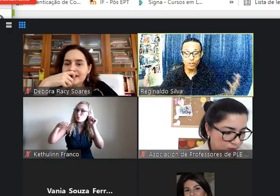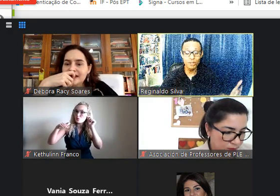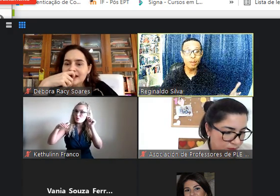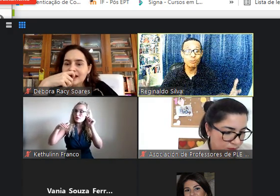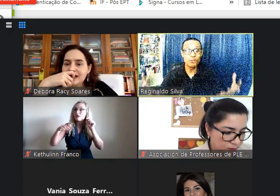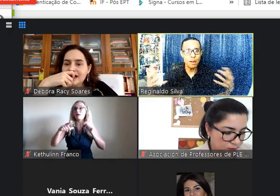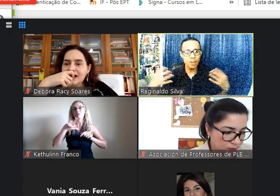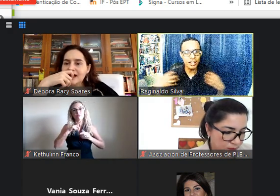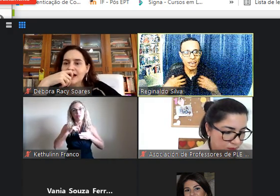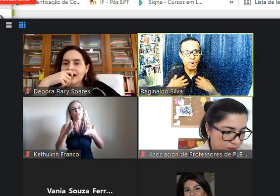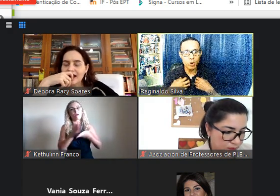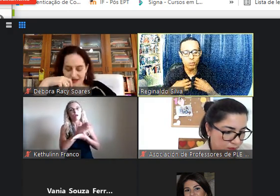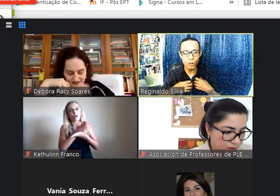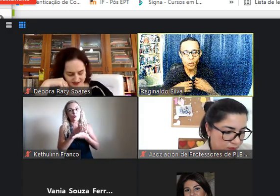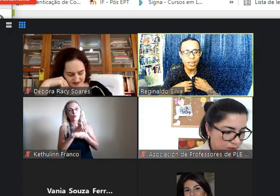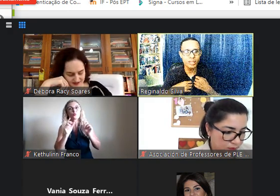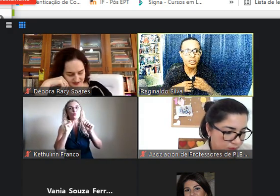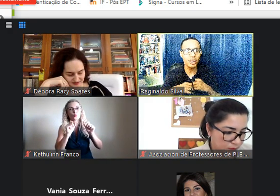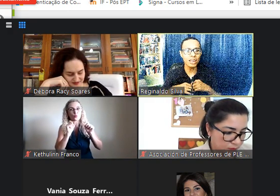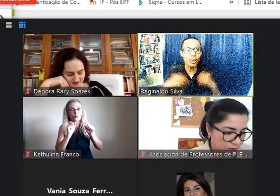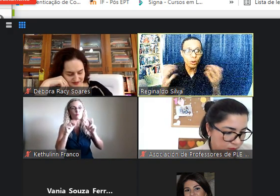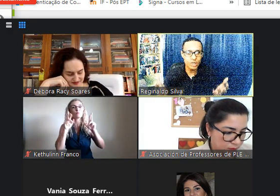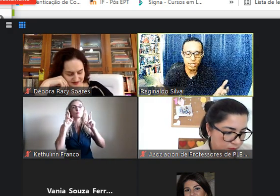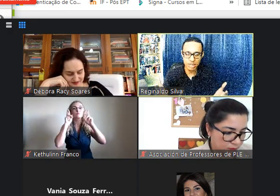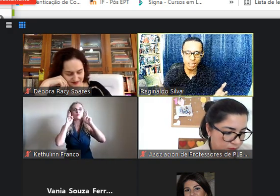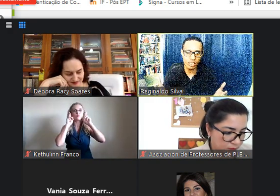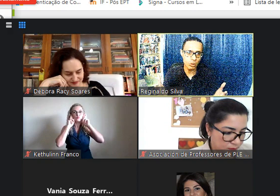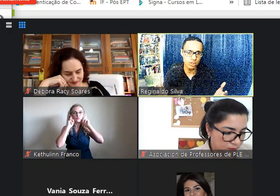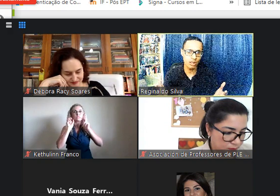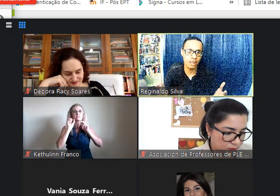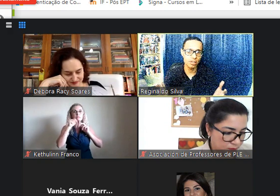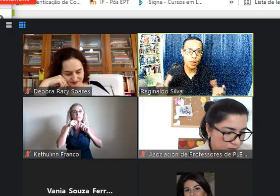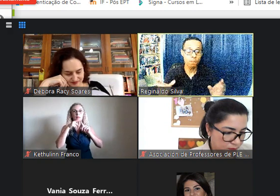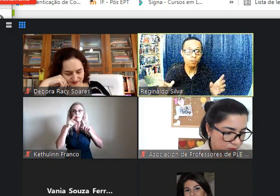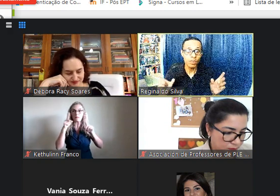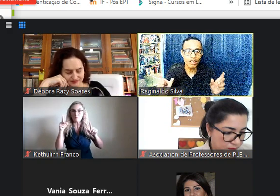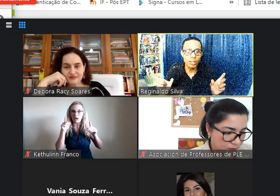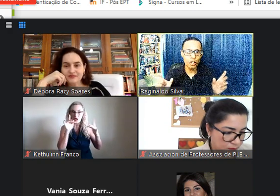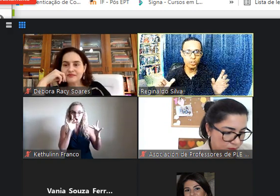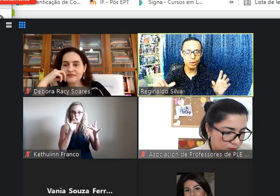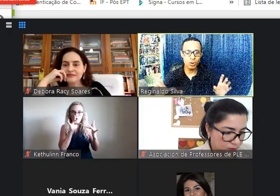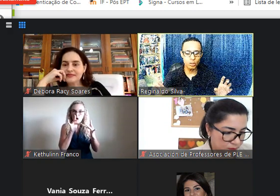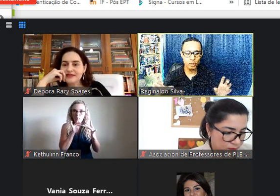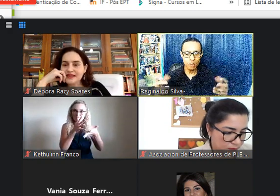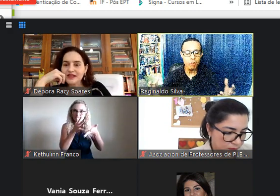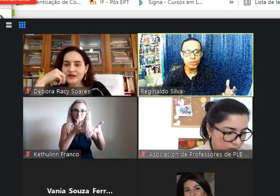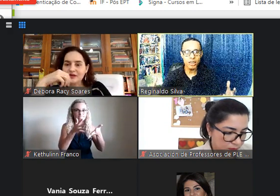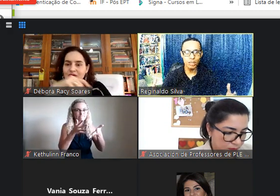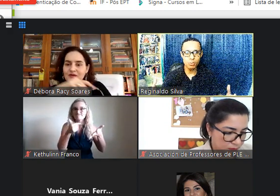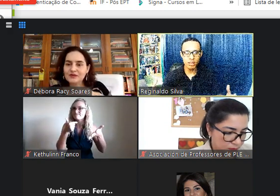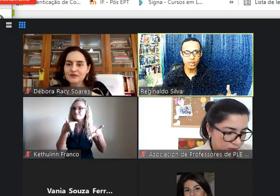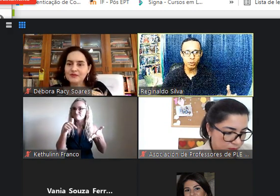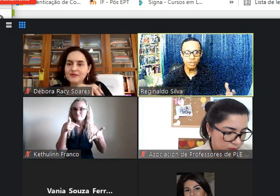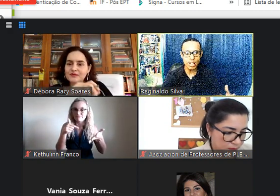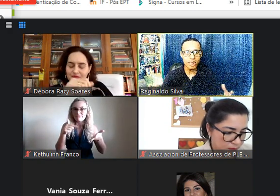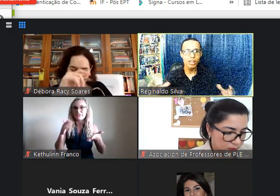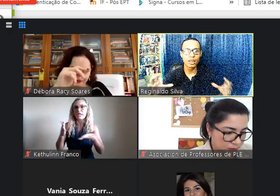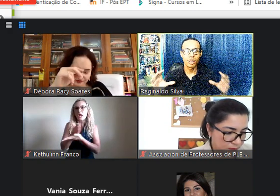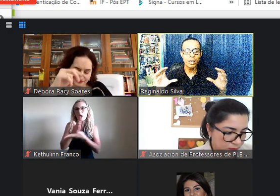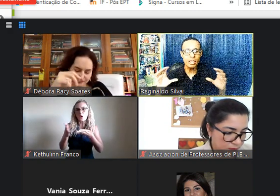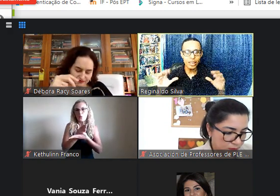tarde no tempo veio aprender a língua portuguesa e hoje está na língua de sinais. Então nós chamamos aqui no Brasil